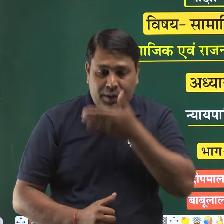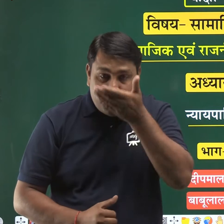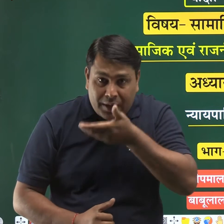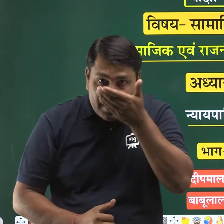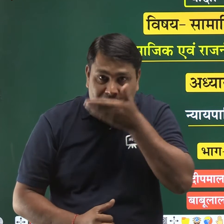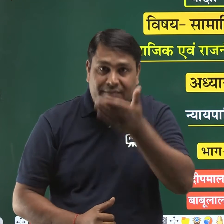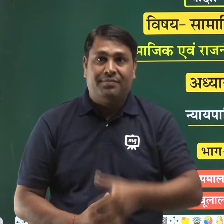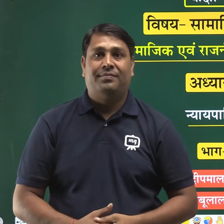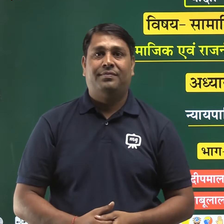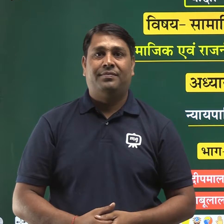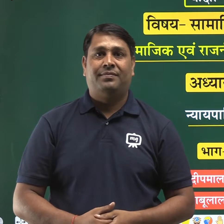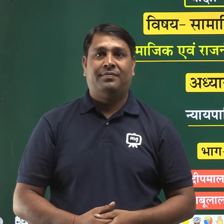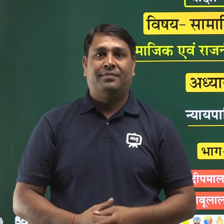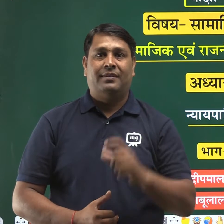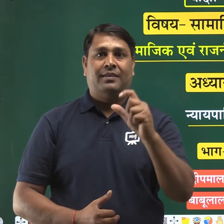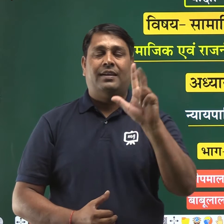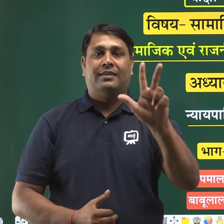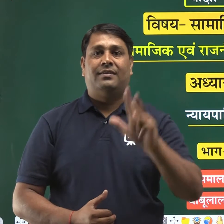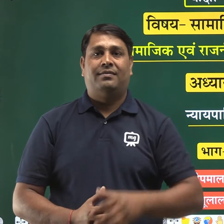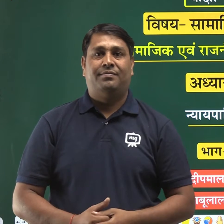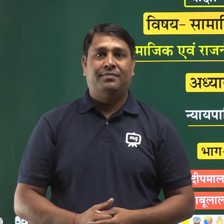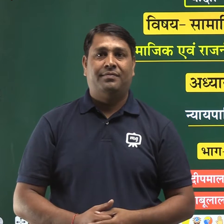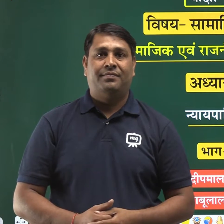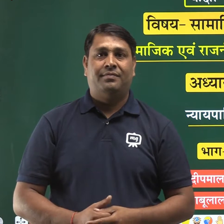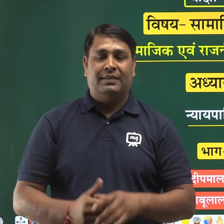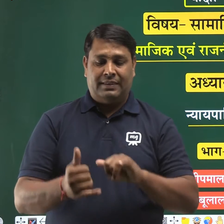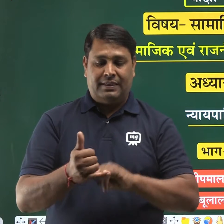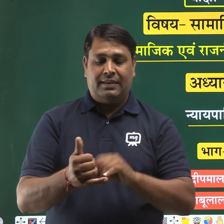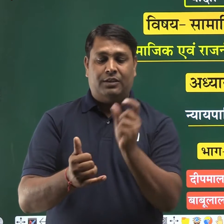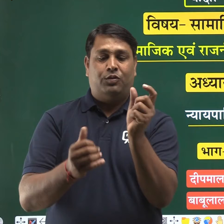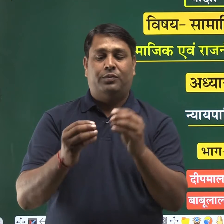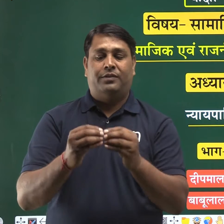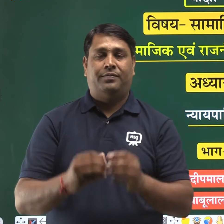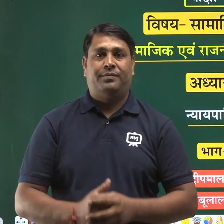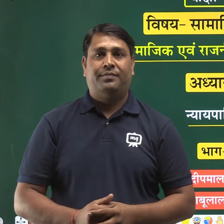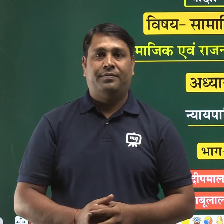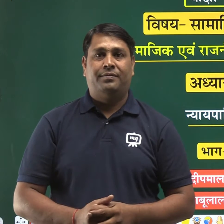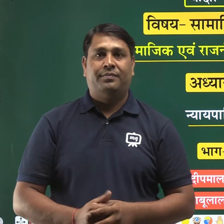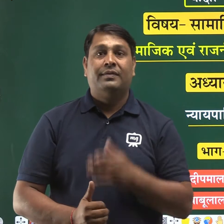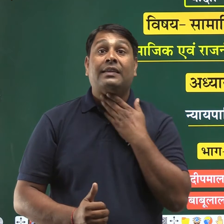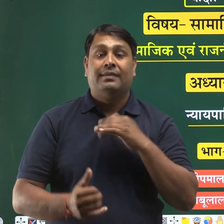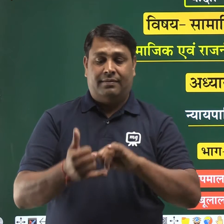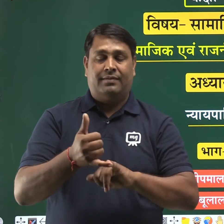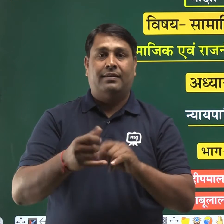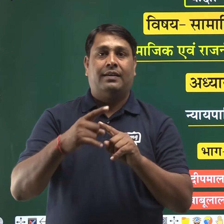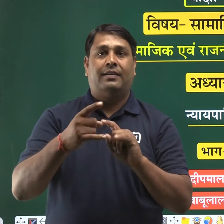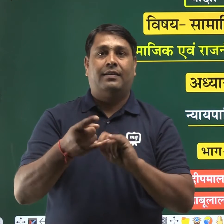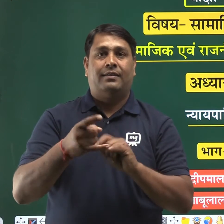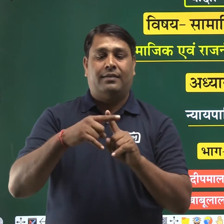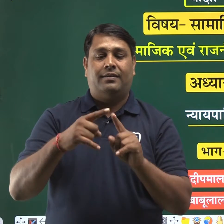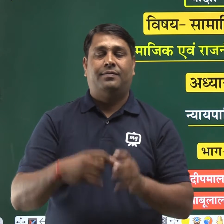पढ़ाएंगे। कक्षा 8 विषय सामाजिक विज्ञान।